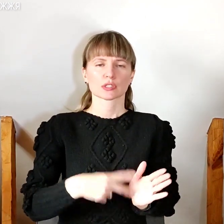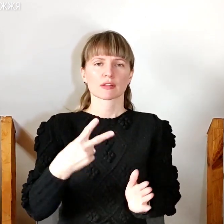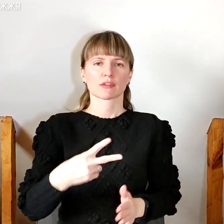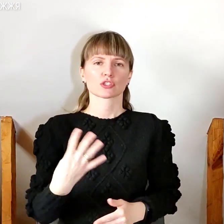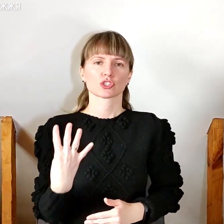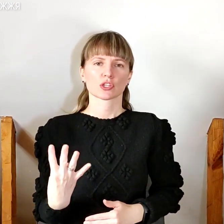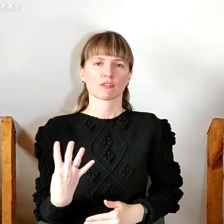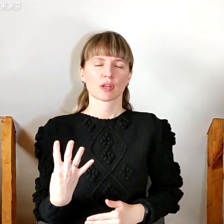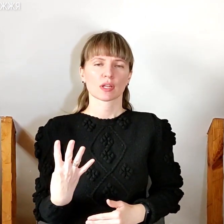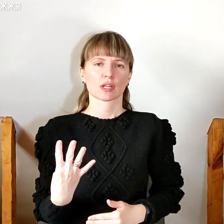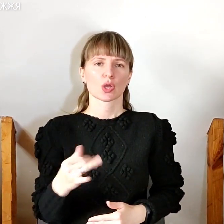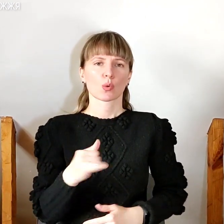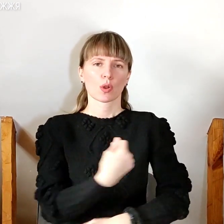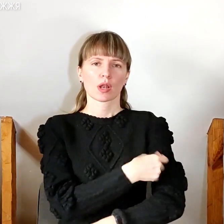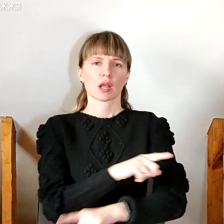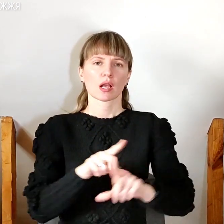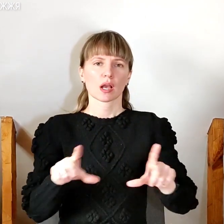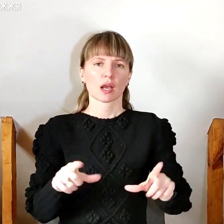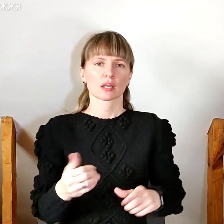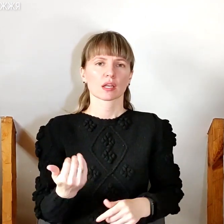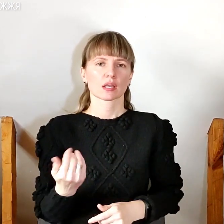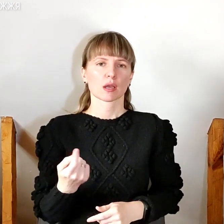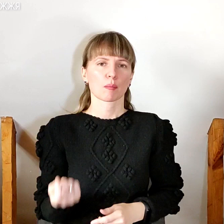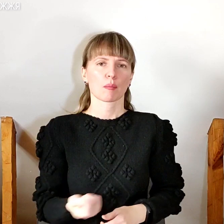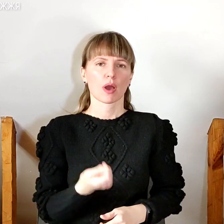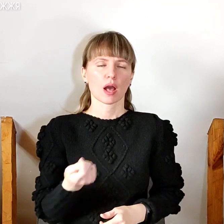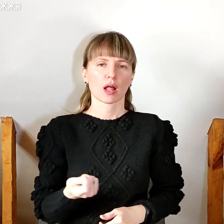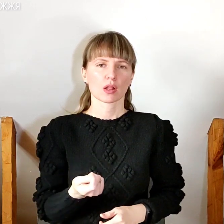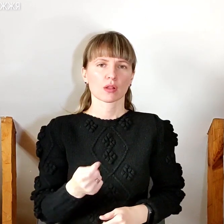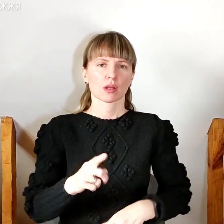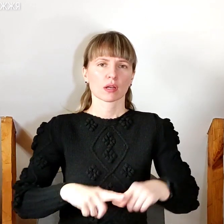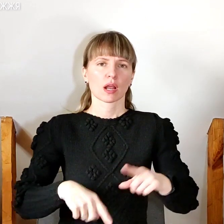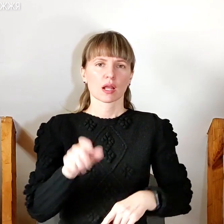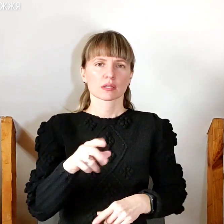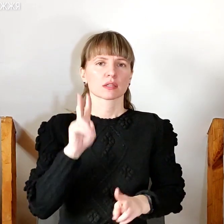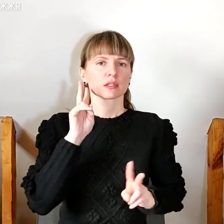26-24. У лікарнях їх дуже мало, батьки не знають, як брати.